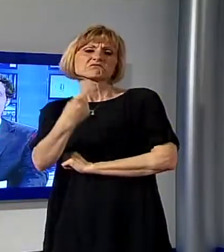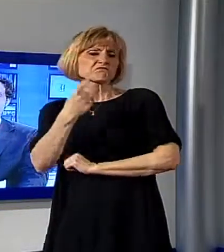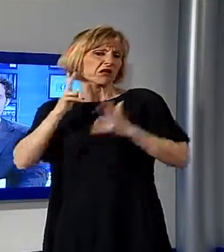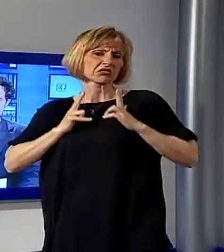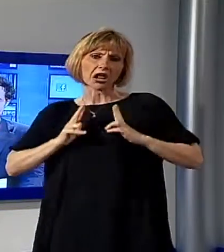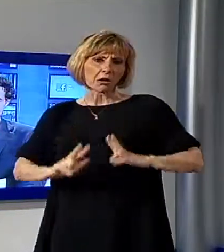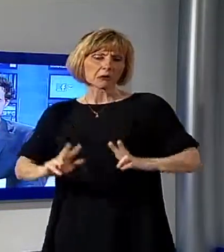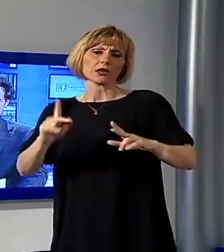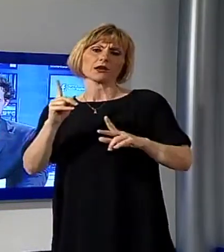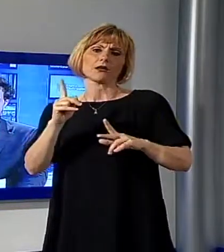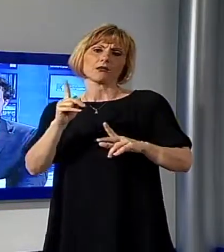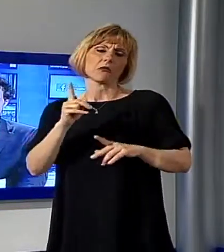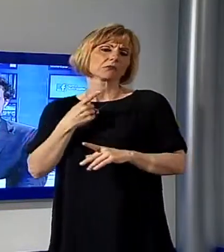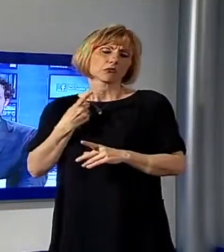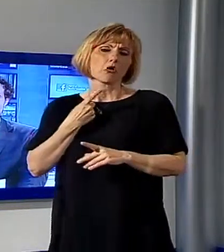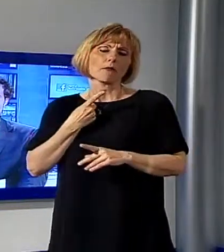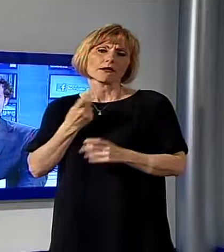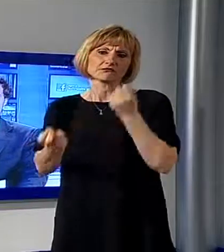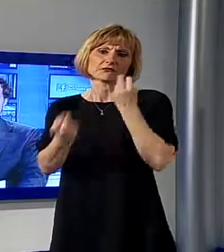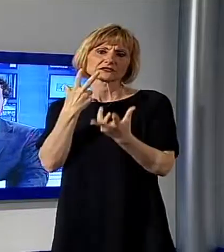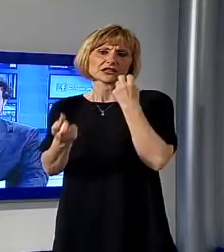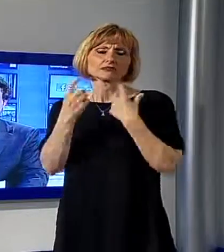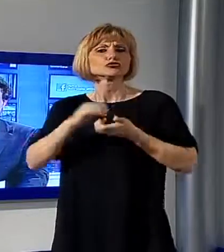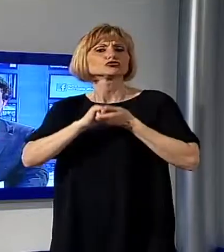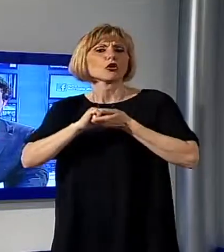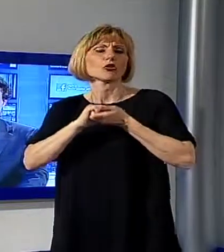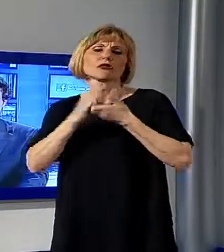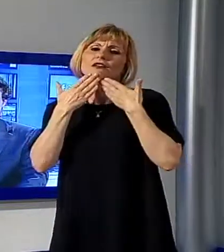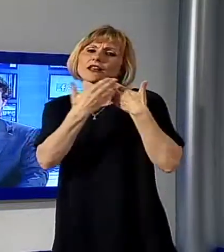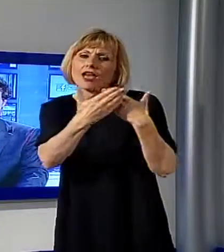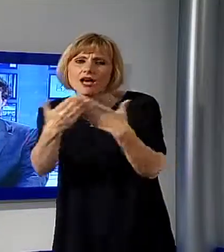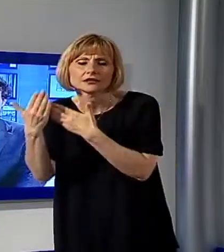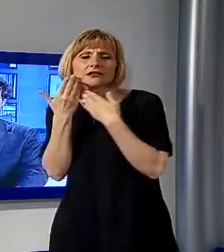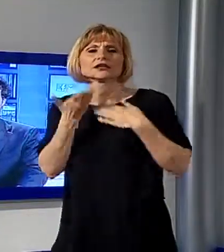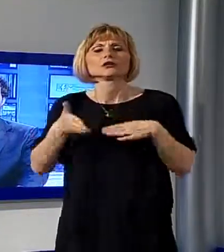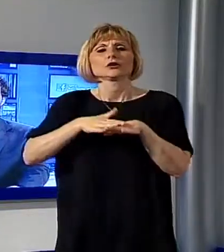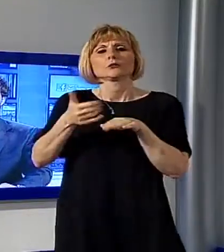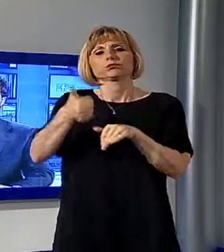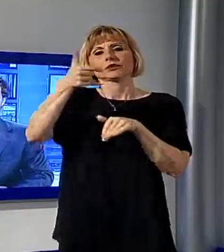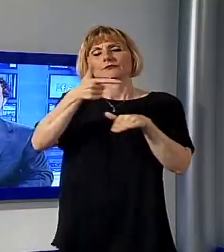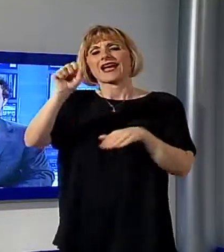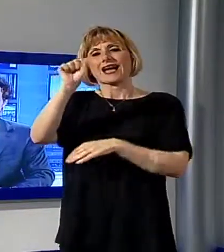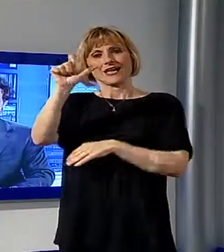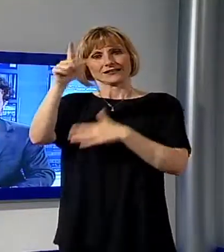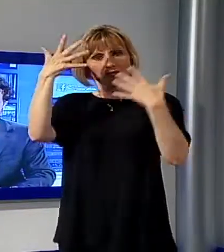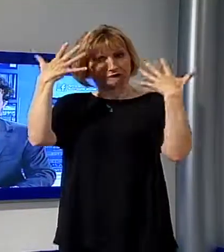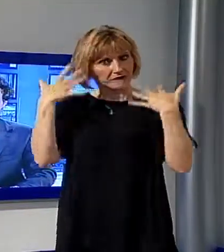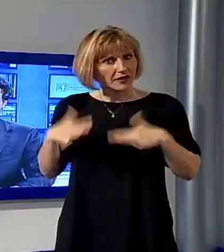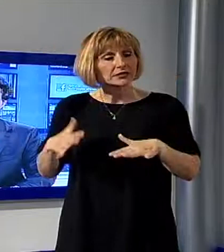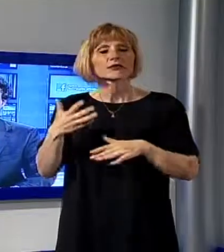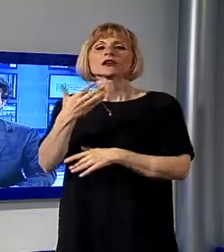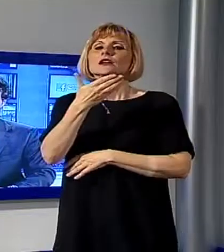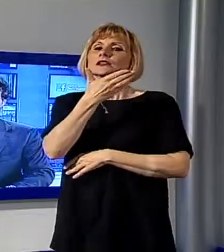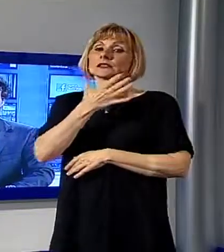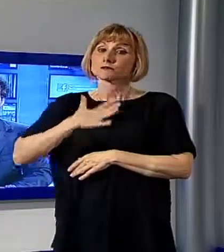attestati di solidarietà che ho ricevuto in queste ore a partire da quello dell'azienda sanitaria. Spero, ha detto, che si faccia